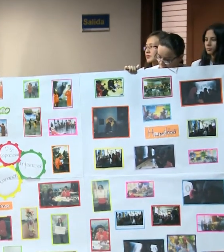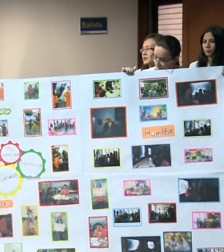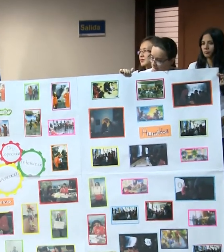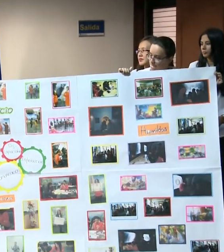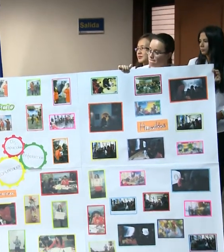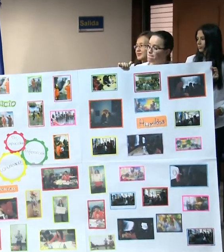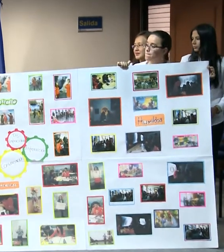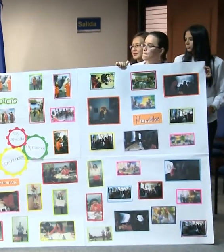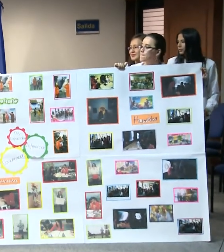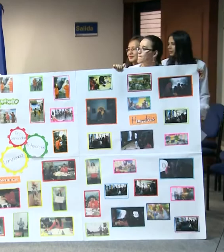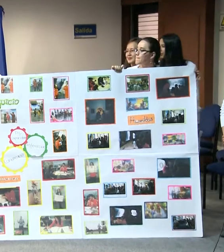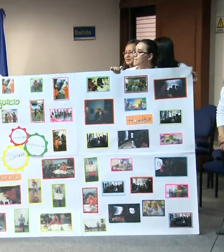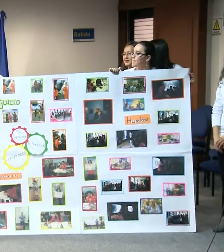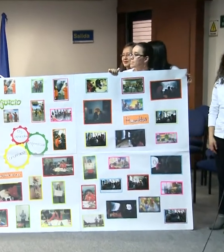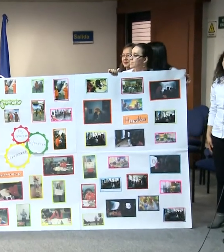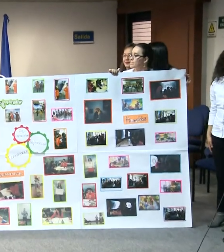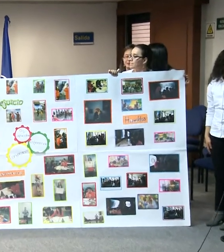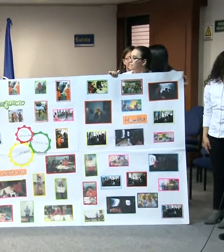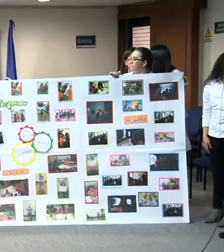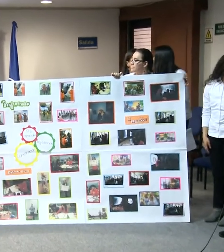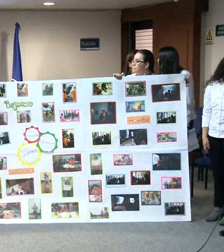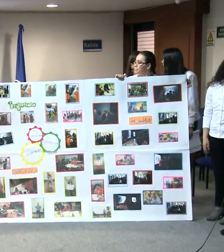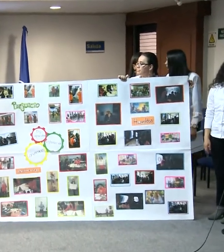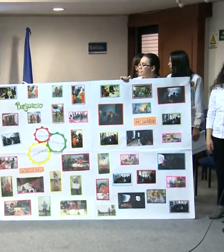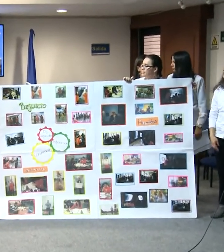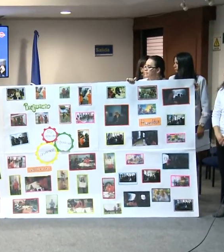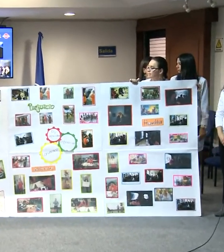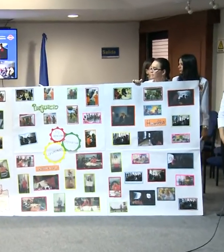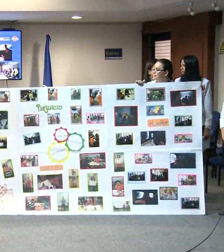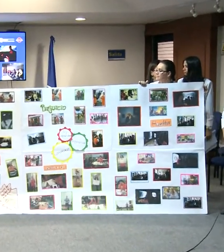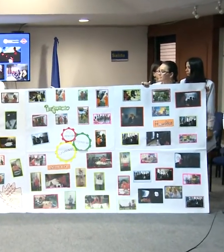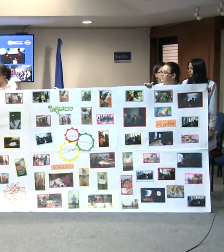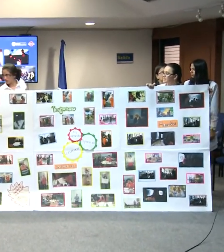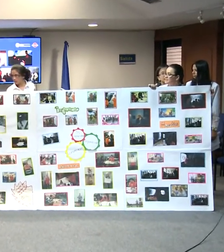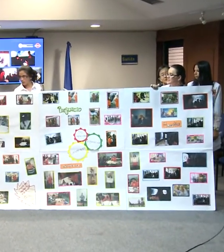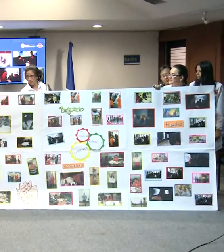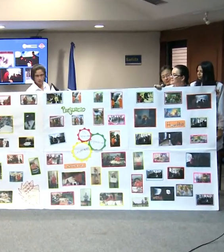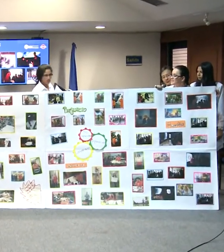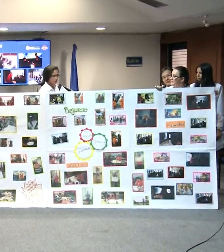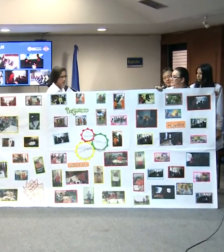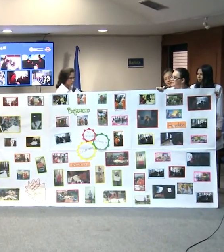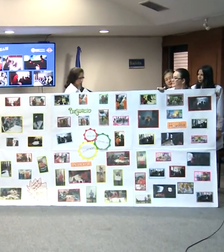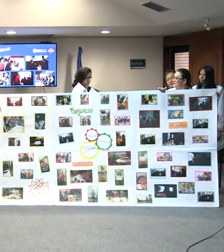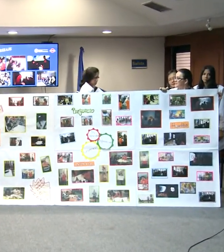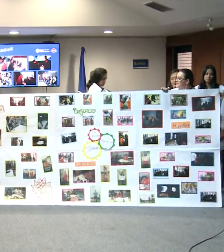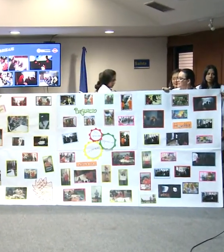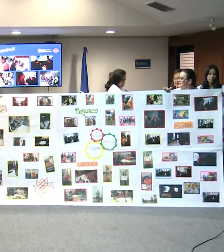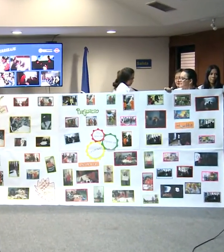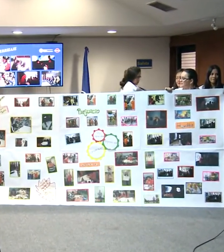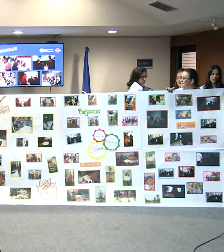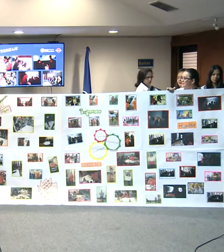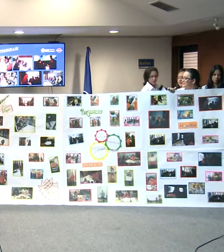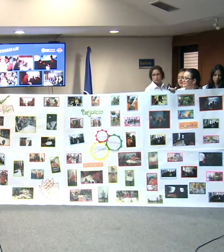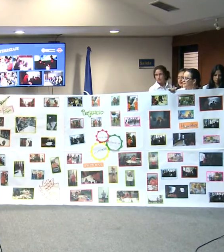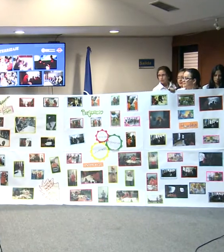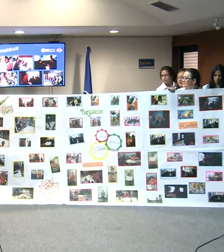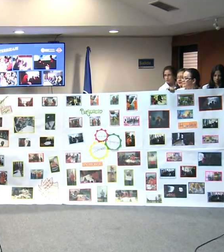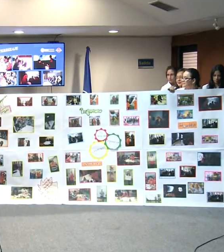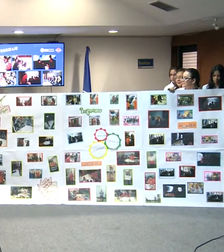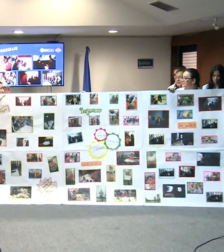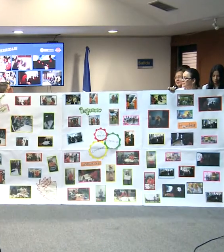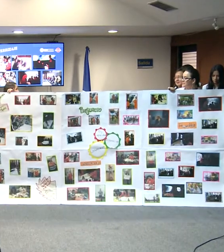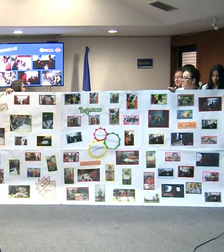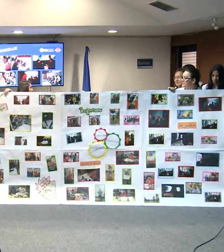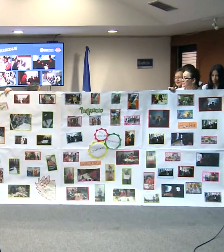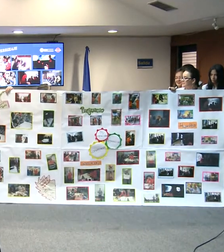discapacidad no solo en la persona, sino ya empezaron a considerar otros factores como el ambiente, la metodología